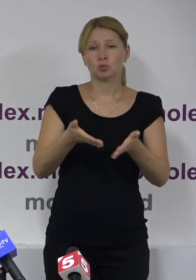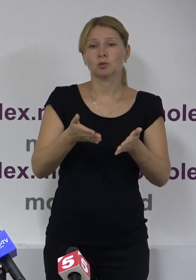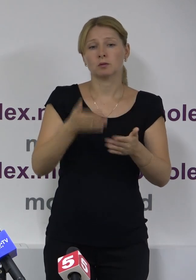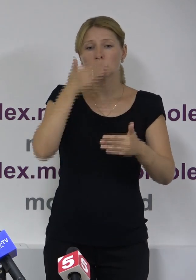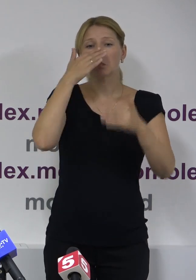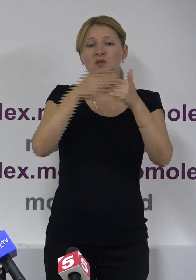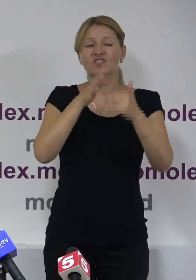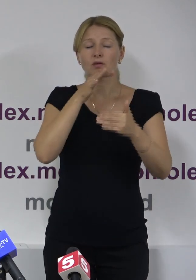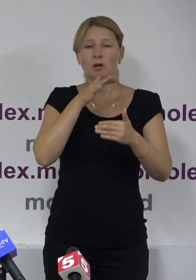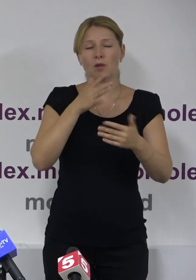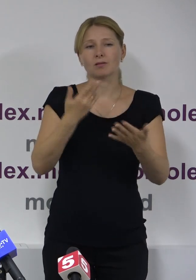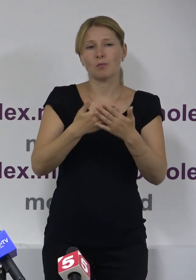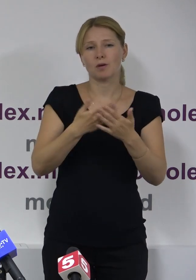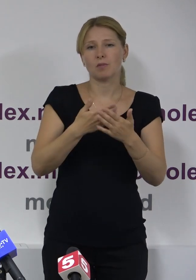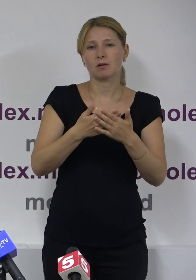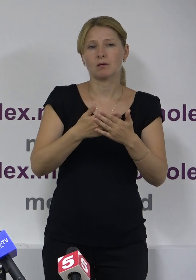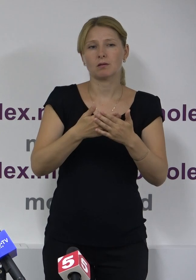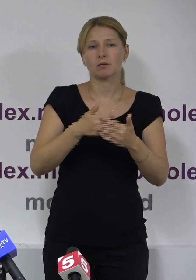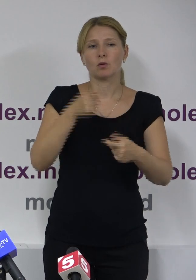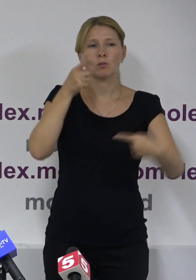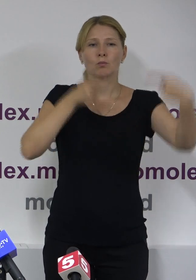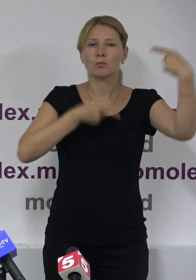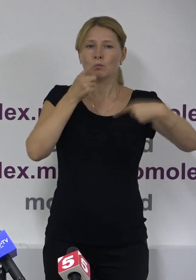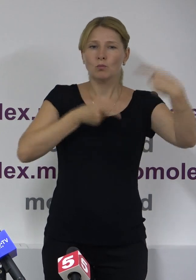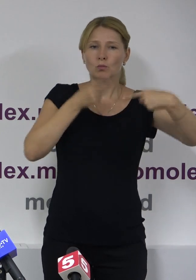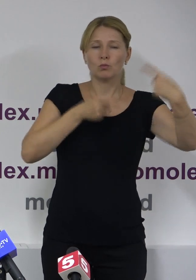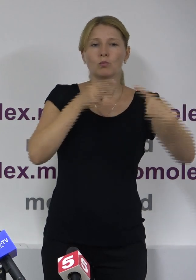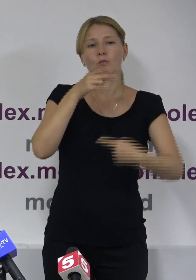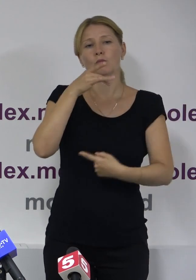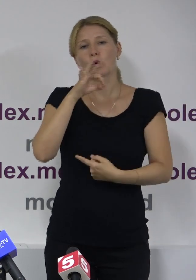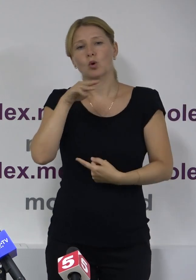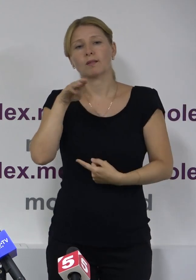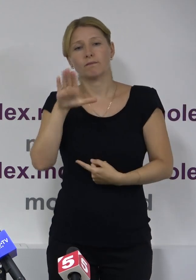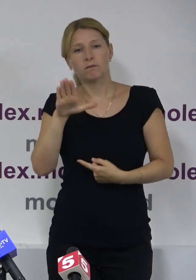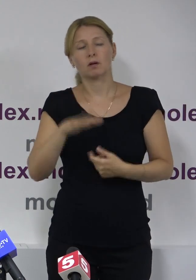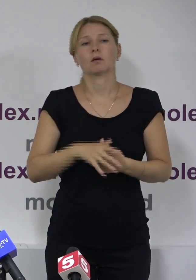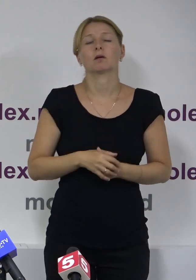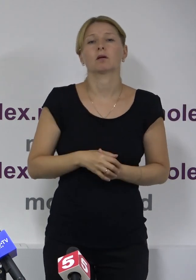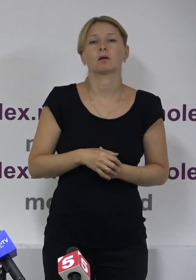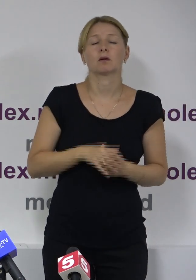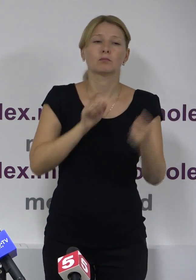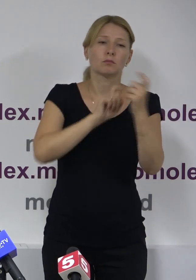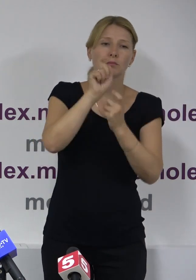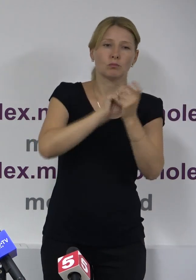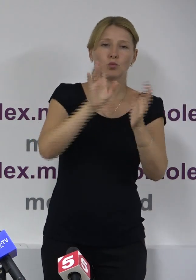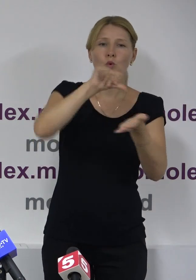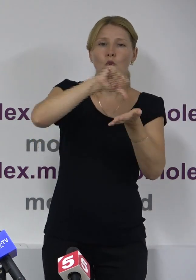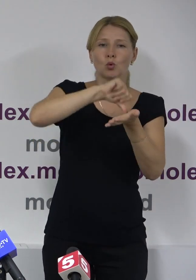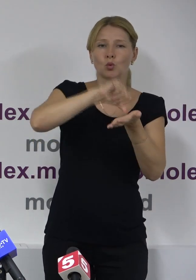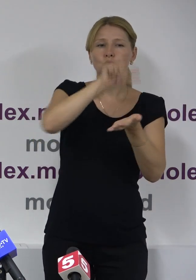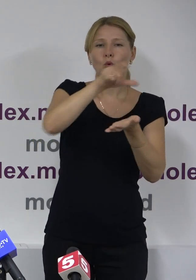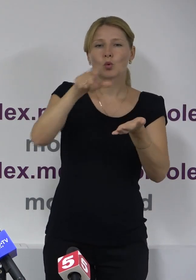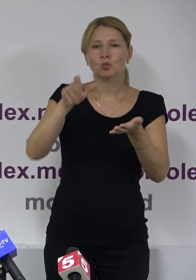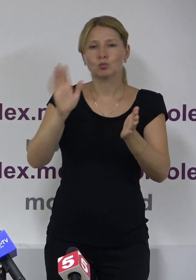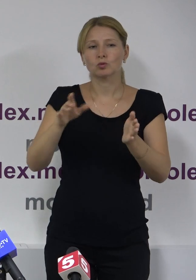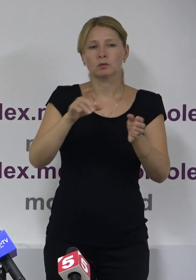perioadă dezbateri în parteneriat cu postul TV ProTV. La fel,